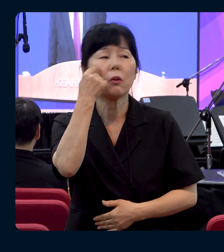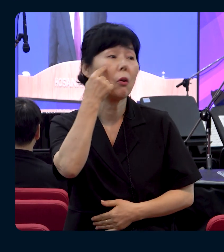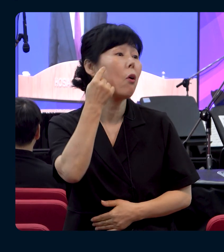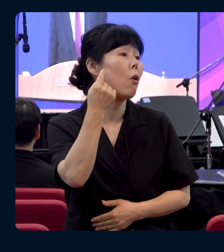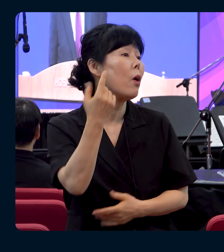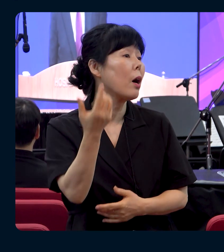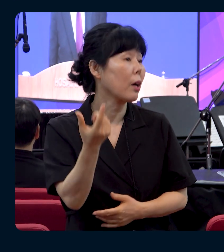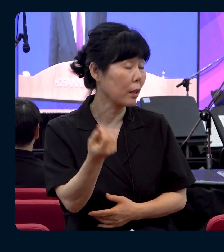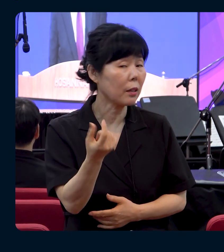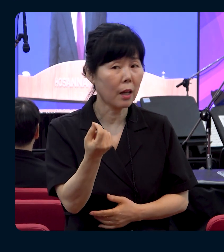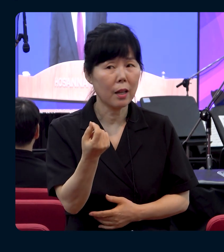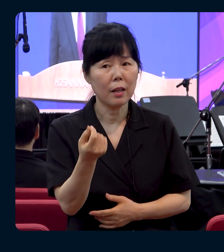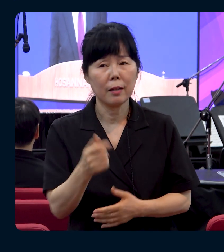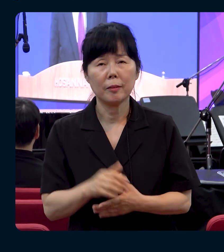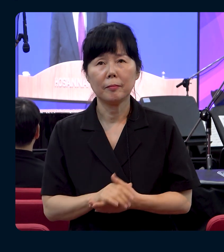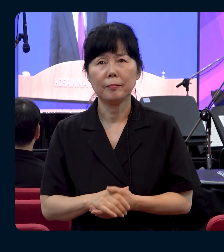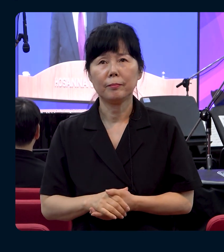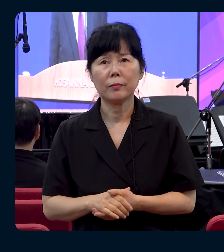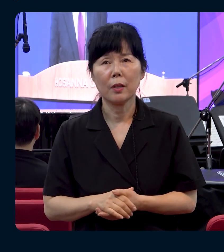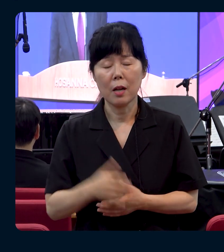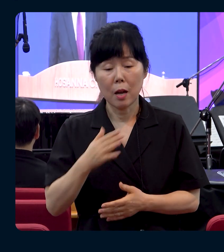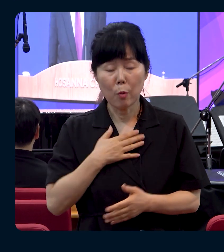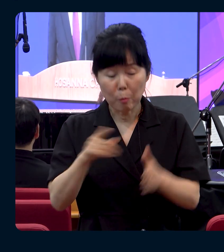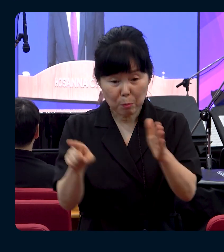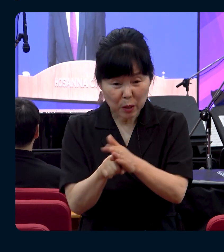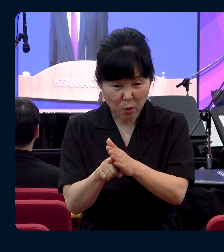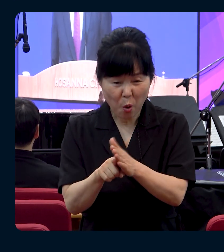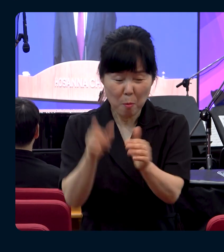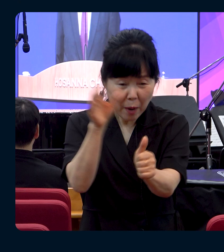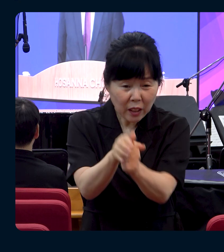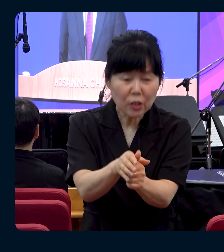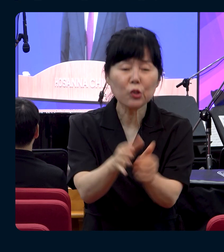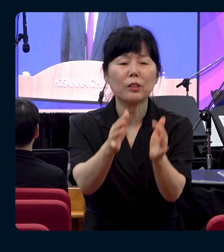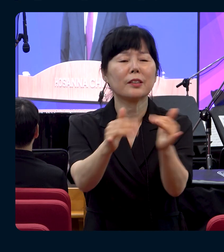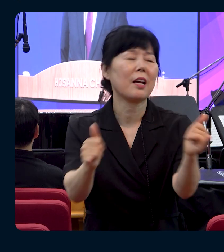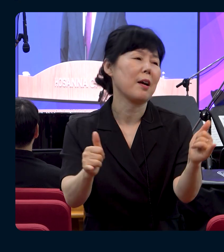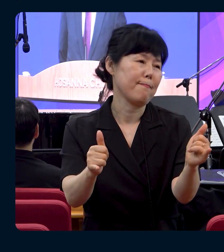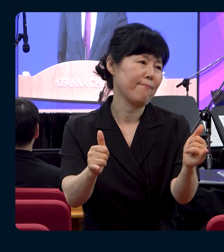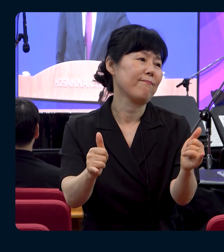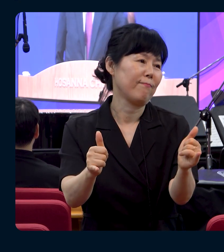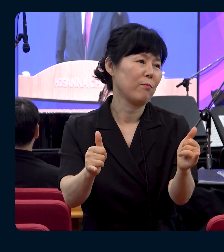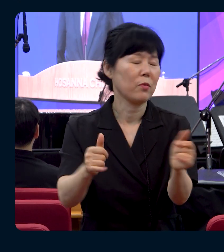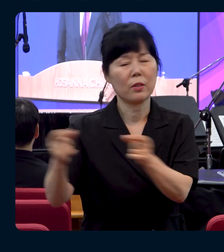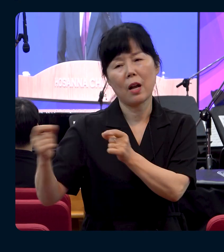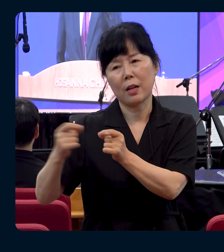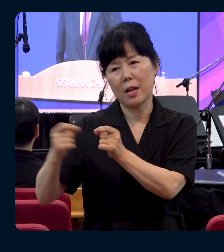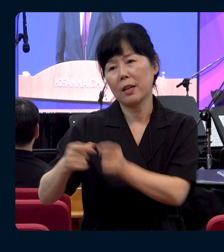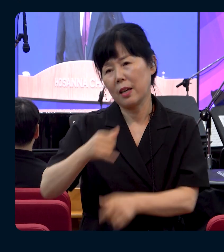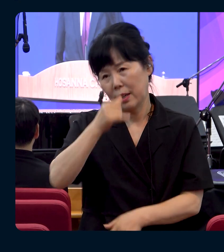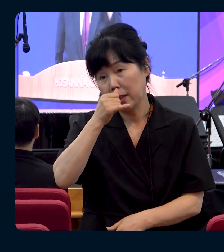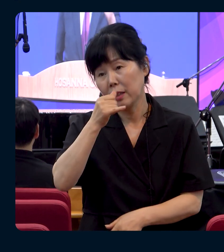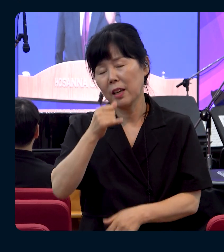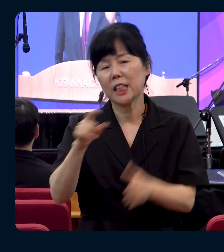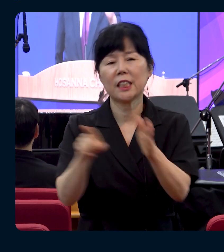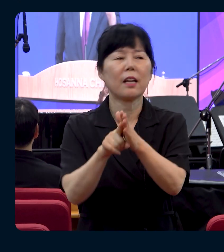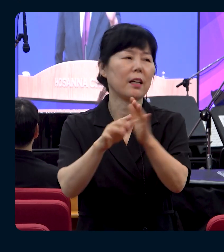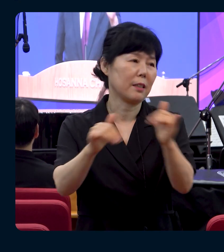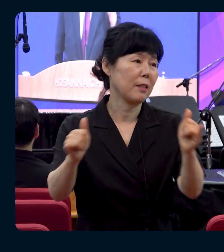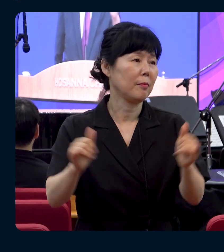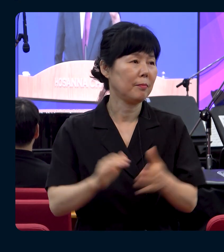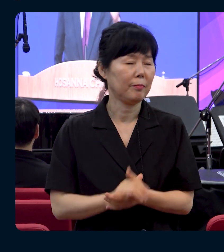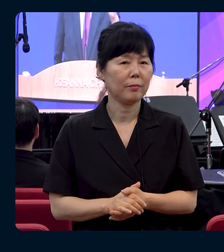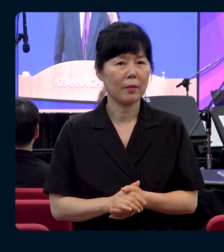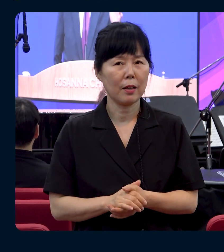그렇게 믿을 수 있는 사람이 주변에 있다는 거예요. 그러니까 이 시간 정말 심각하게 다시